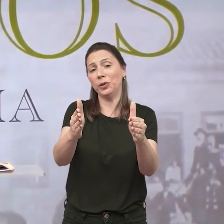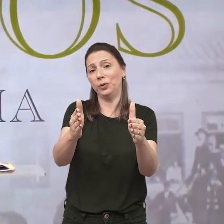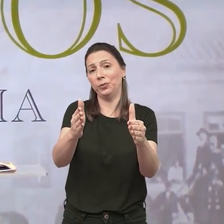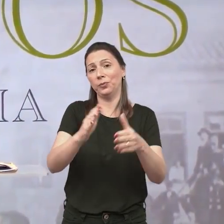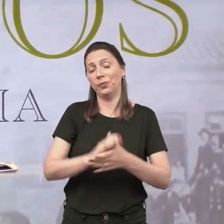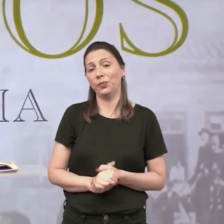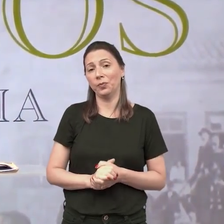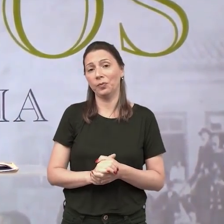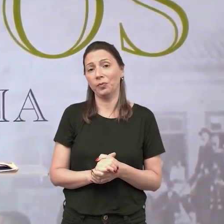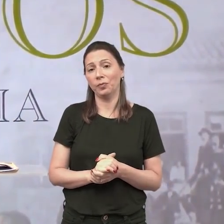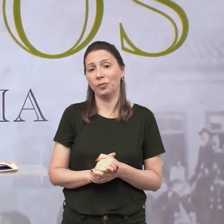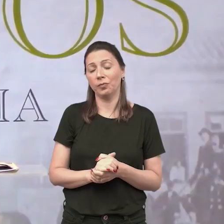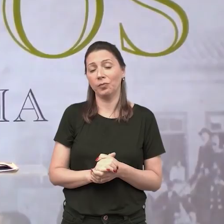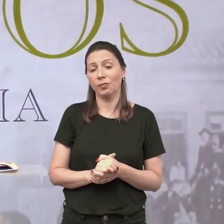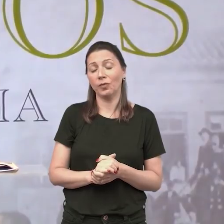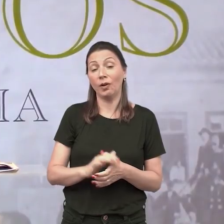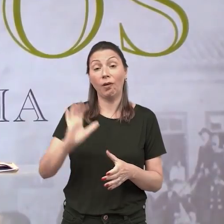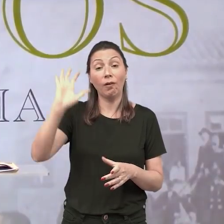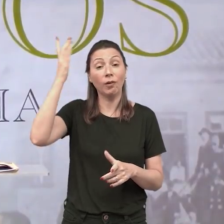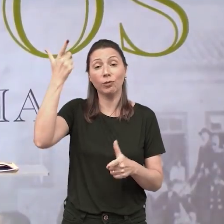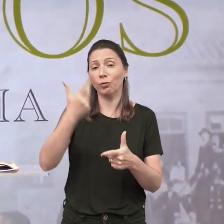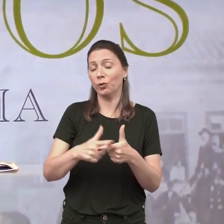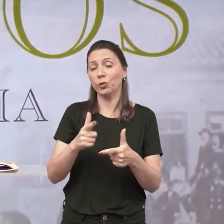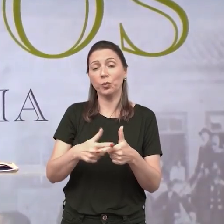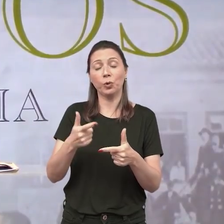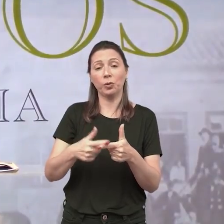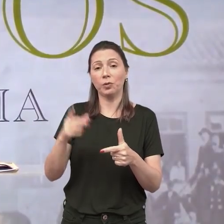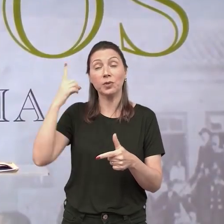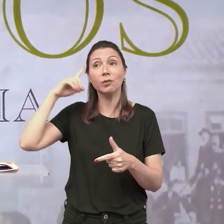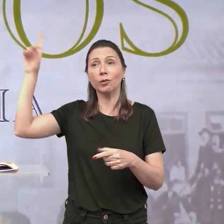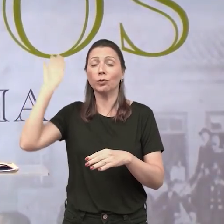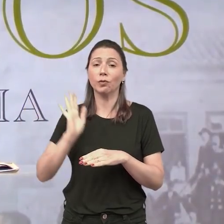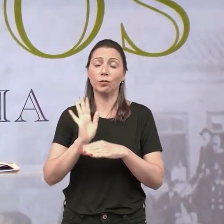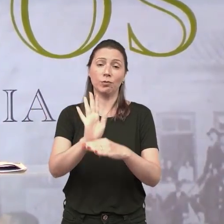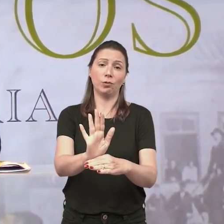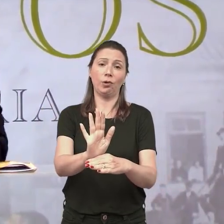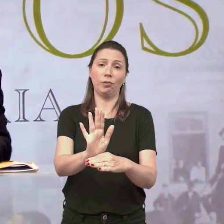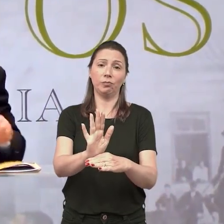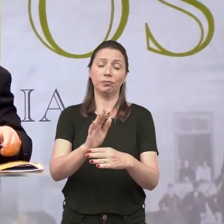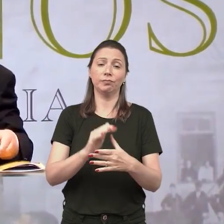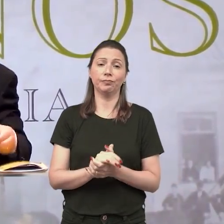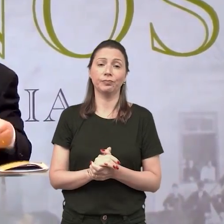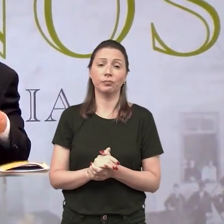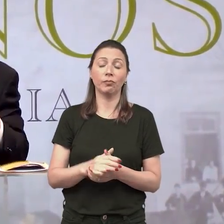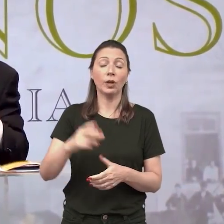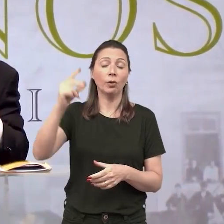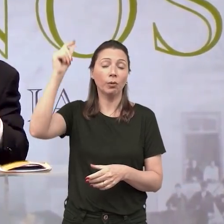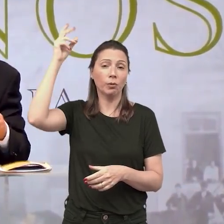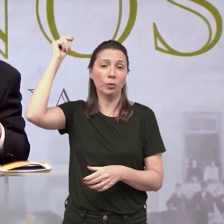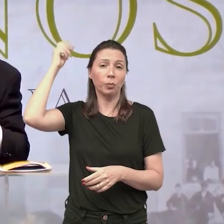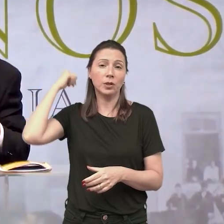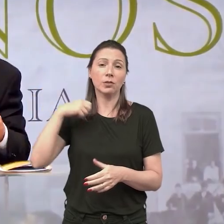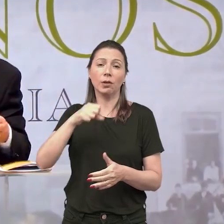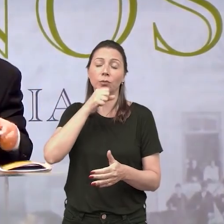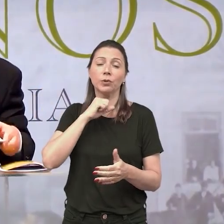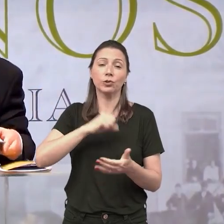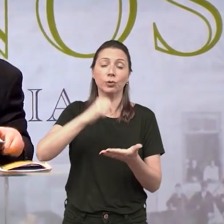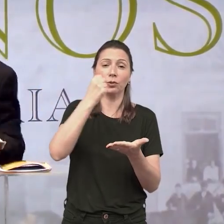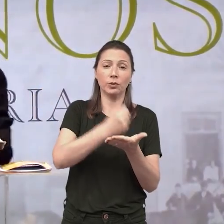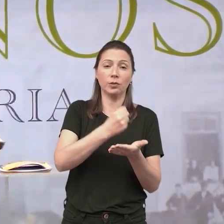você, é a sua presença, a sua intimidade. Lá no Antigo Testamento, Deus usava uma estratégia muito